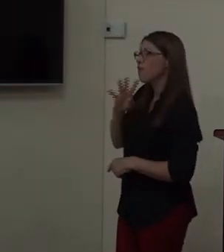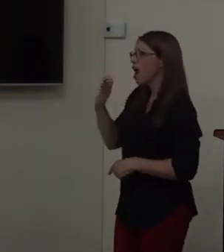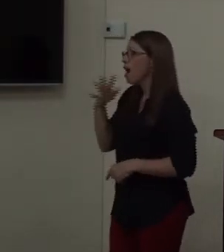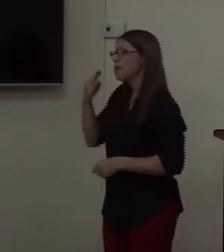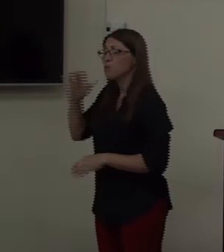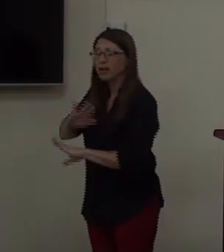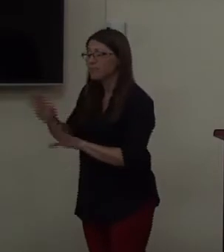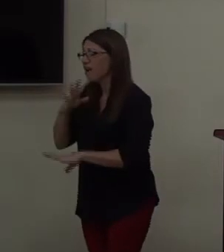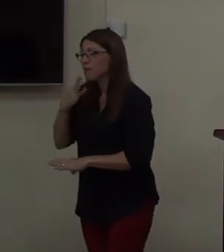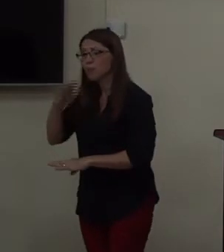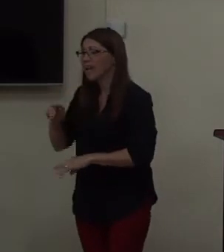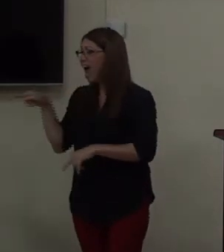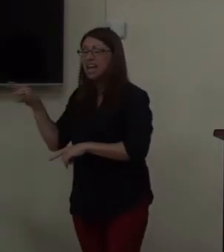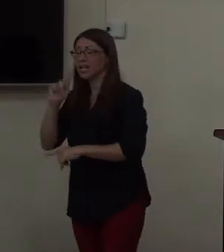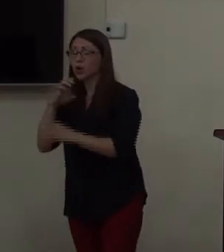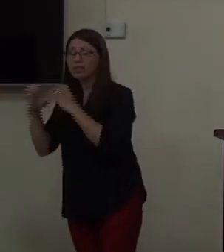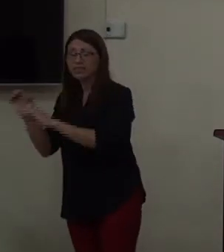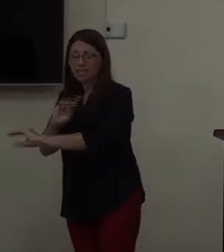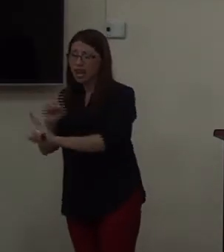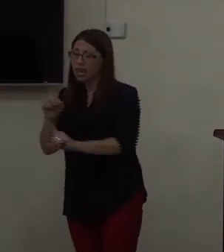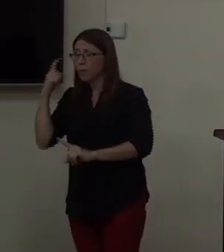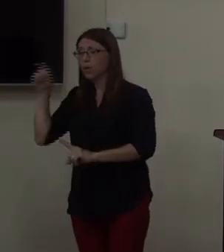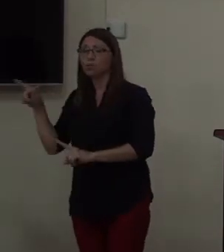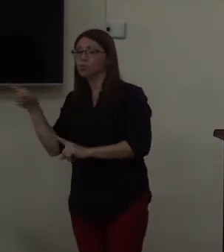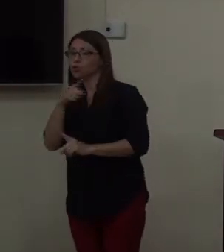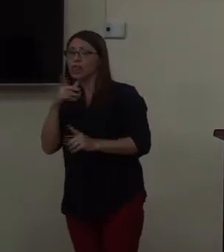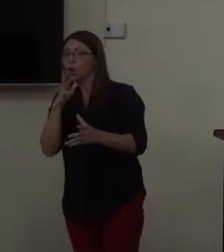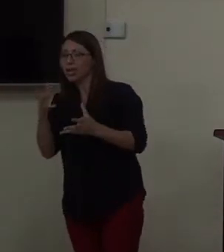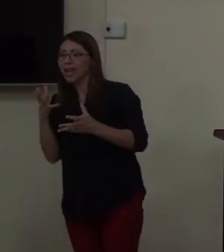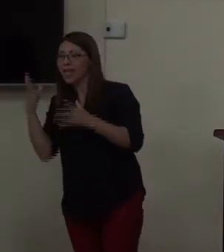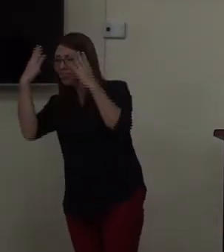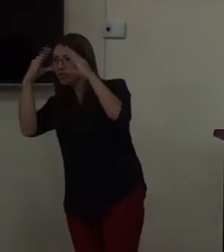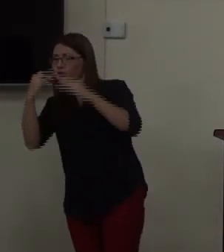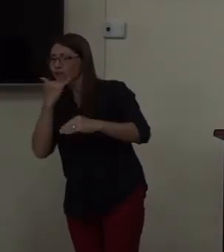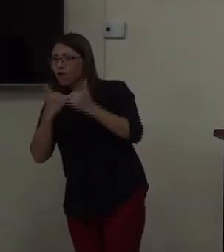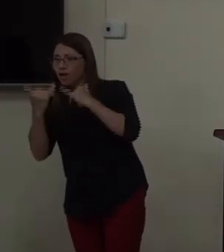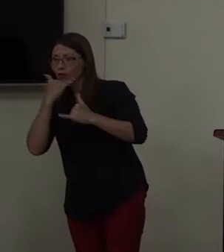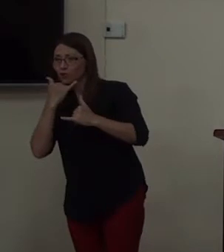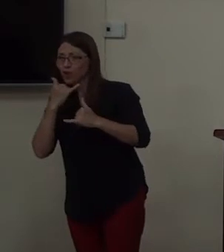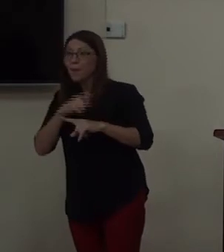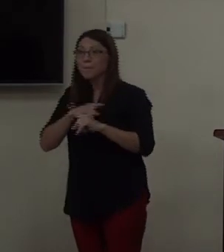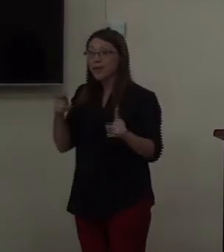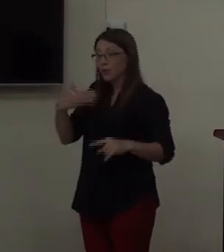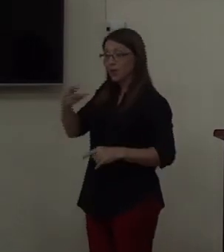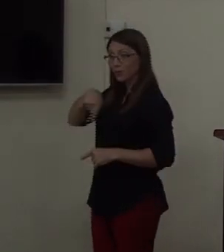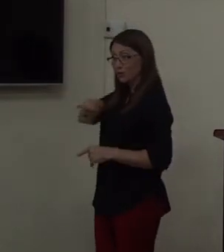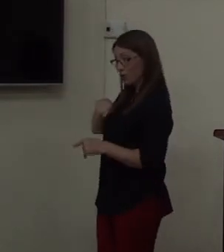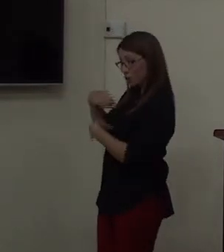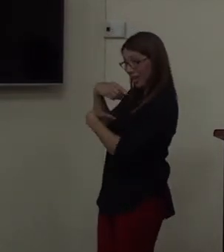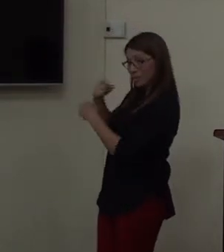no a ella ni le entrevista ni nada, porque usted no quiere datos erróneos como los que da ella, ¿verdad? Pero cuando hacemos las pruebas